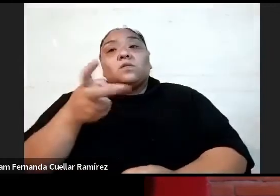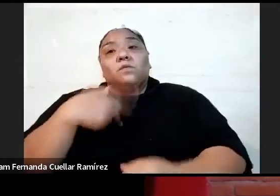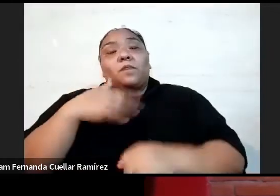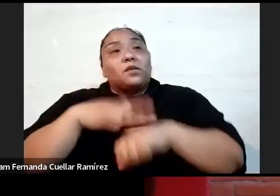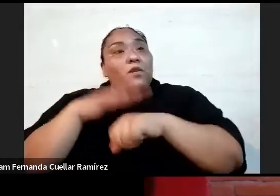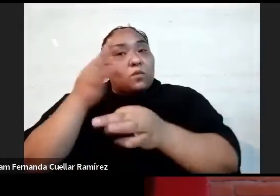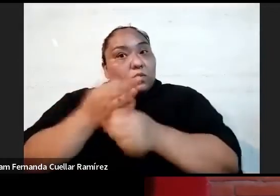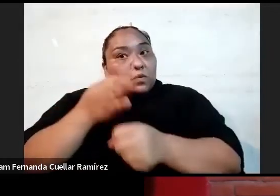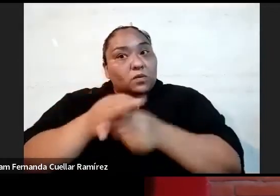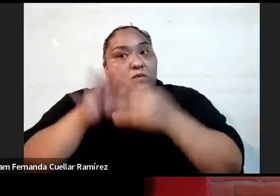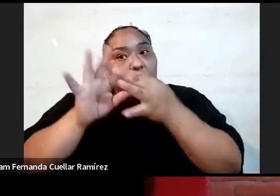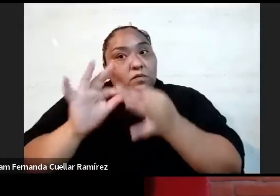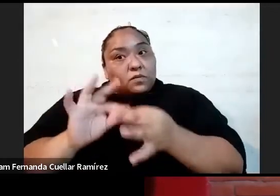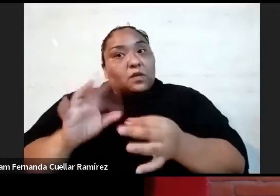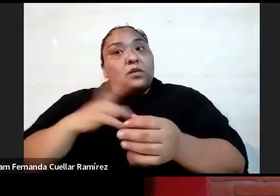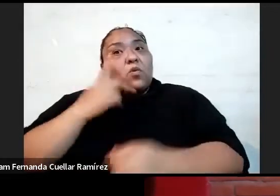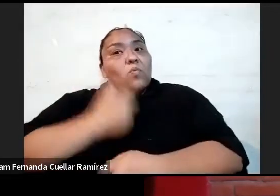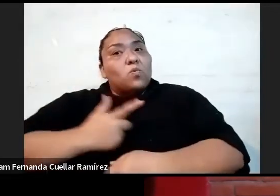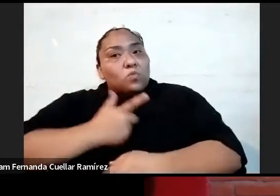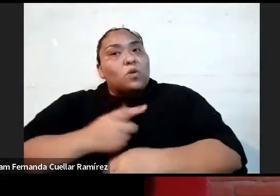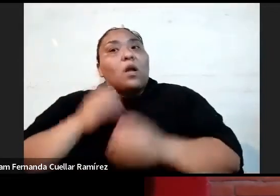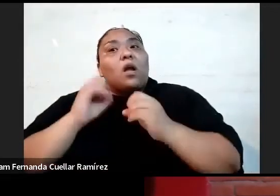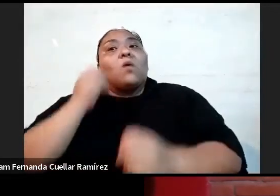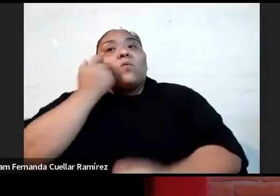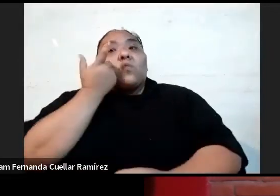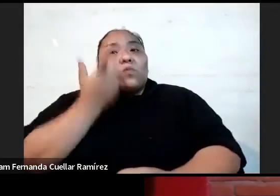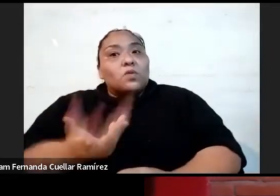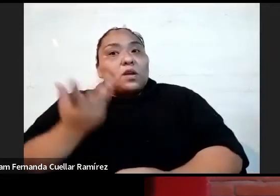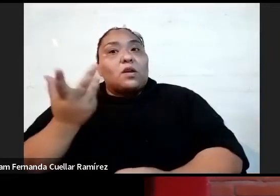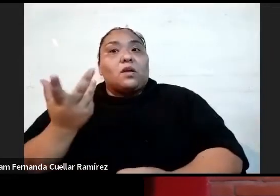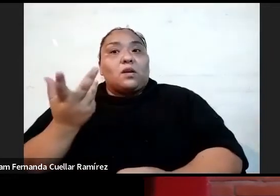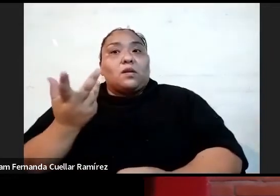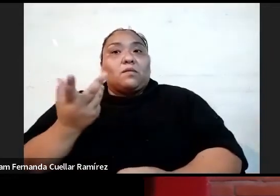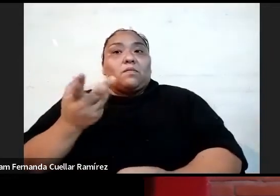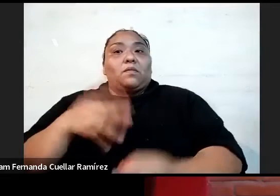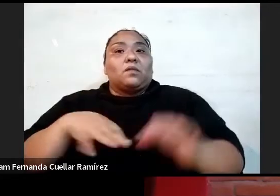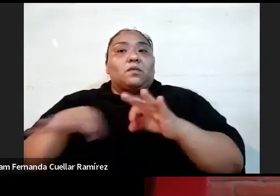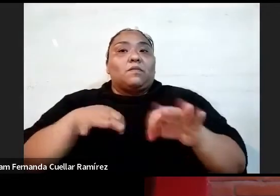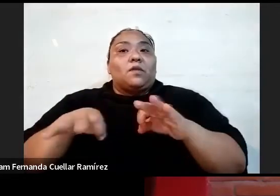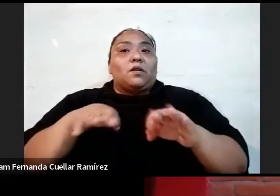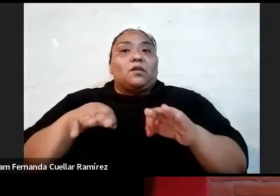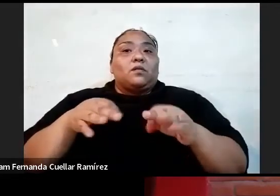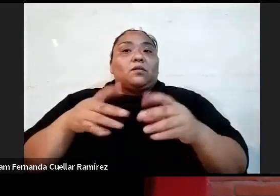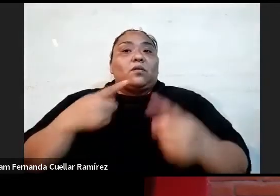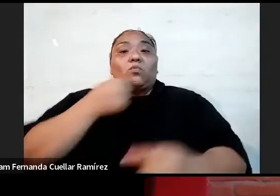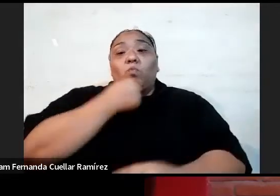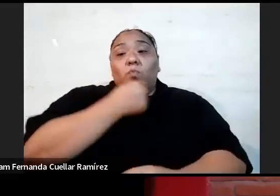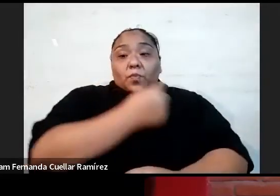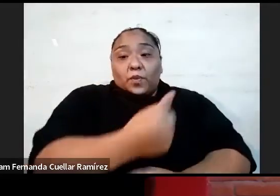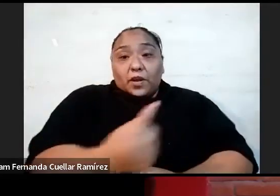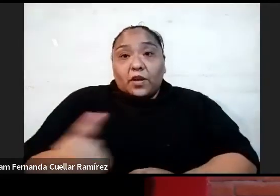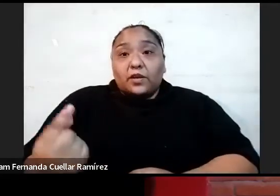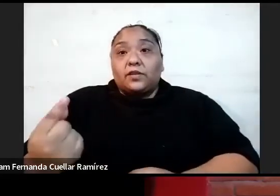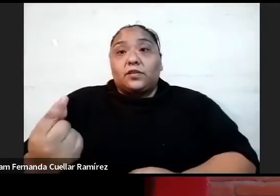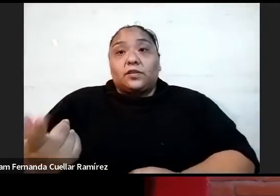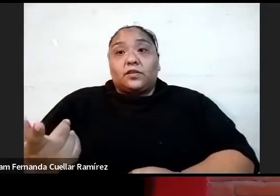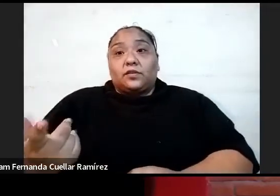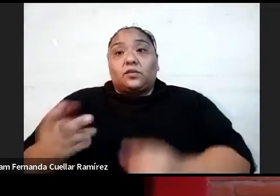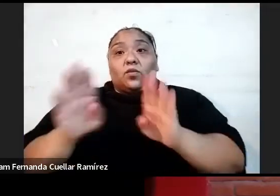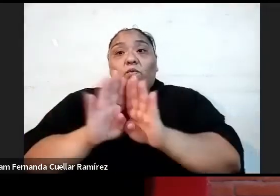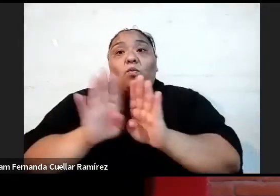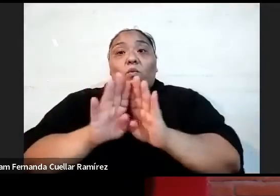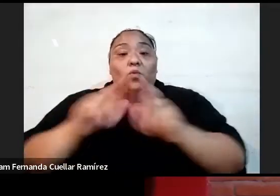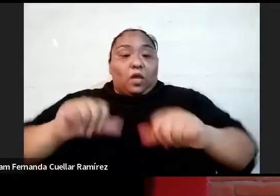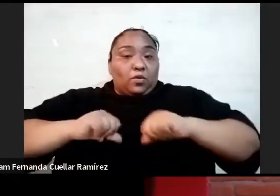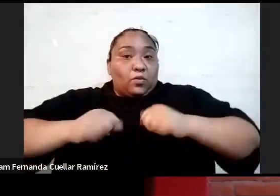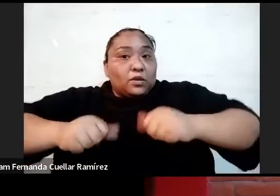te gustaría o quieres construir una propuesta para trabajar, por ejemplo, todo esto con niños, ¿no? Con adolescentes,